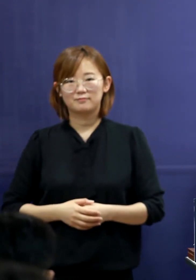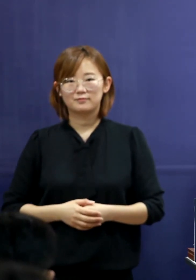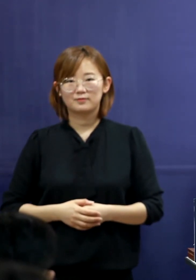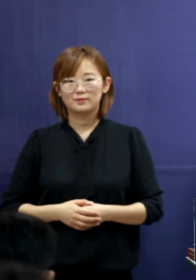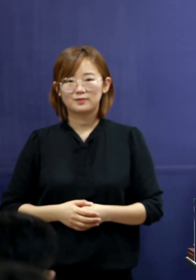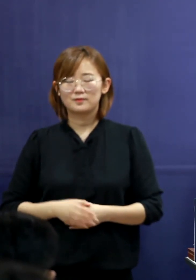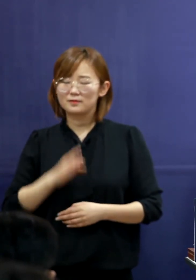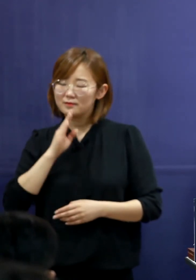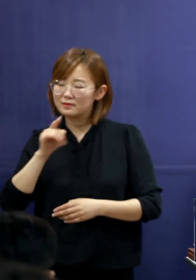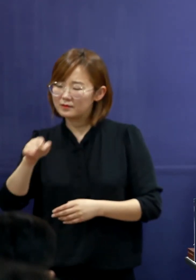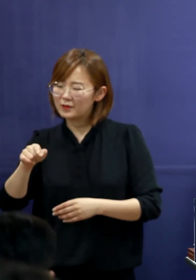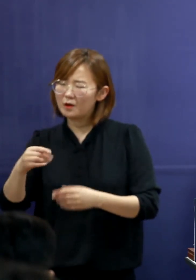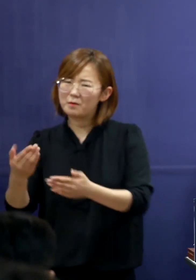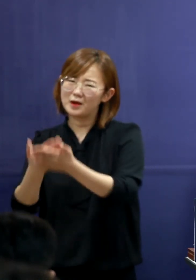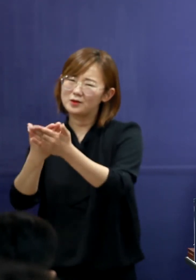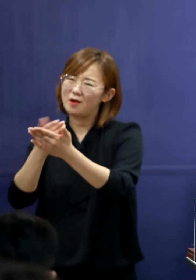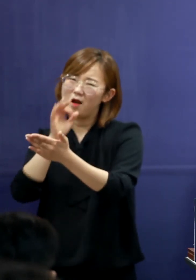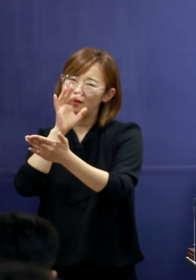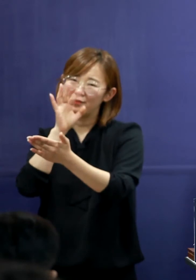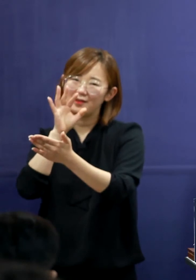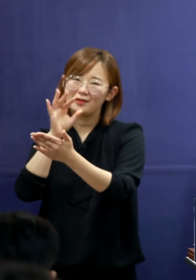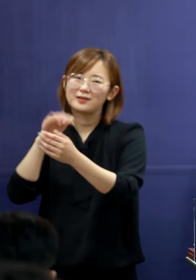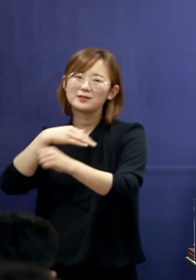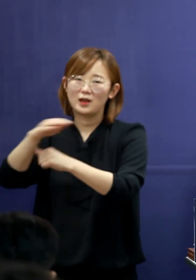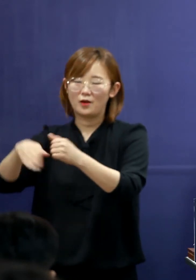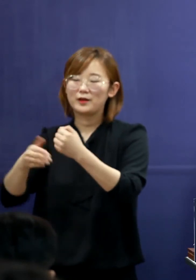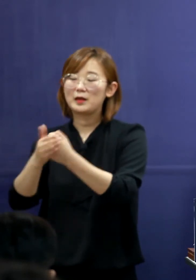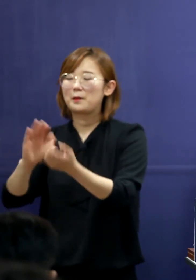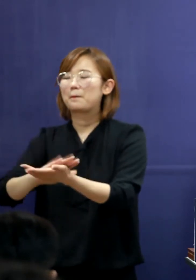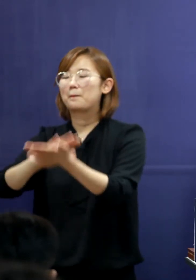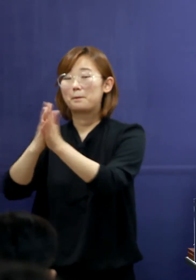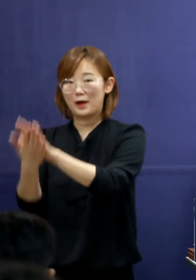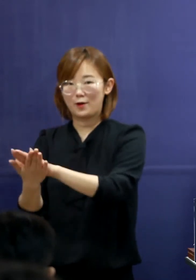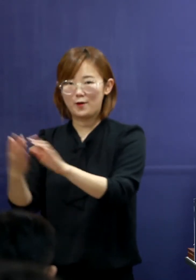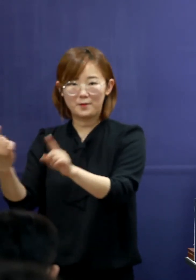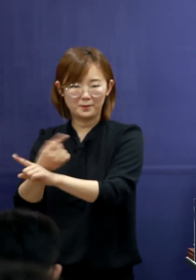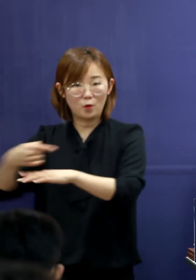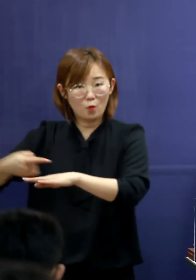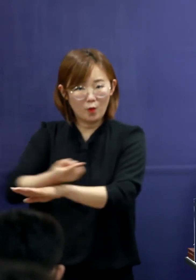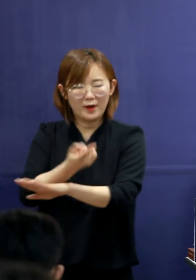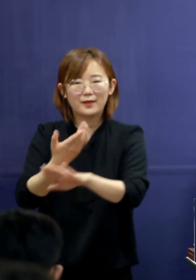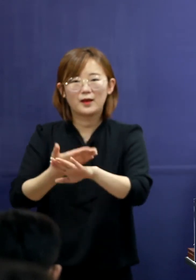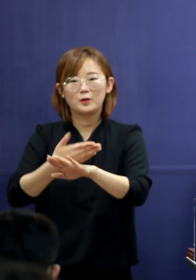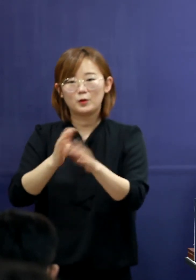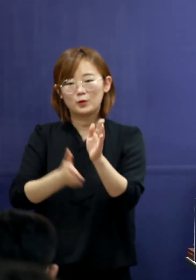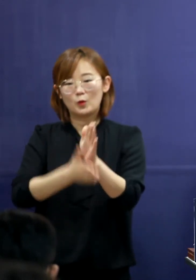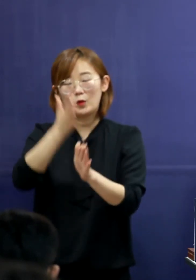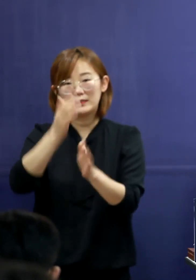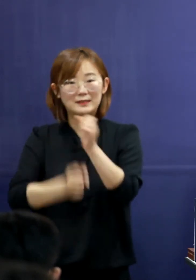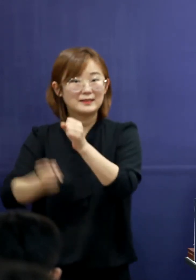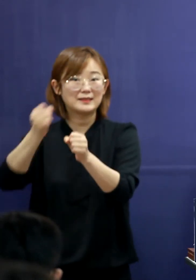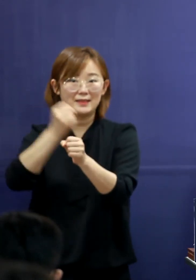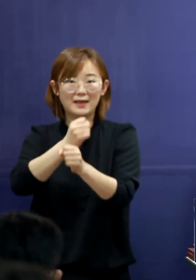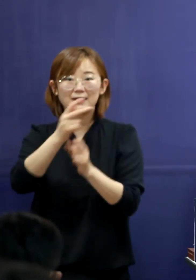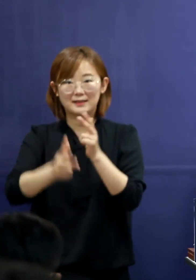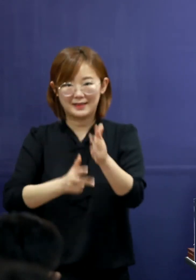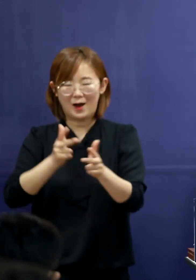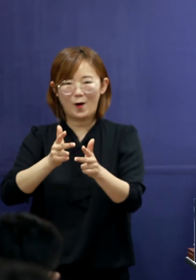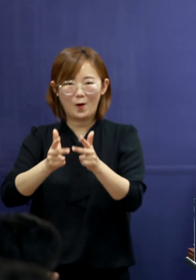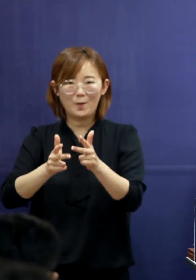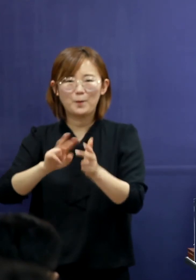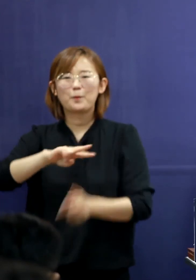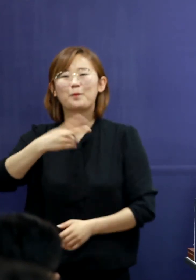이제 재개발을 추진하는 대신에 도시재생사업으로 전환해서 추진하게 됐고요. 또 하나는 이제 재개발은 어떤